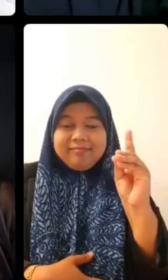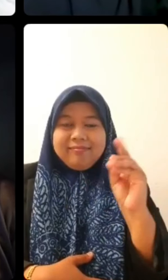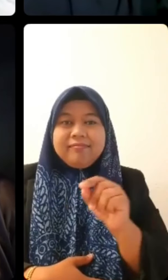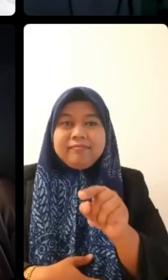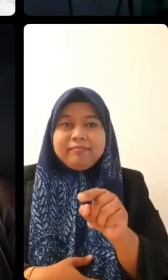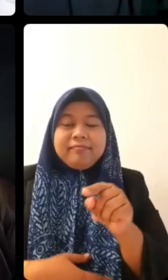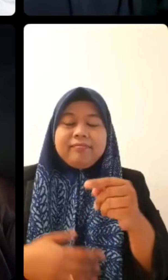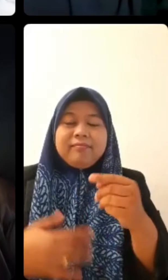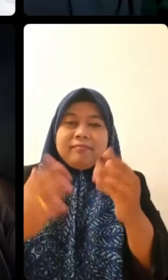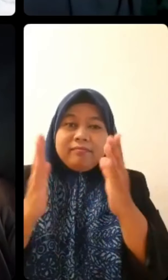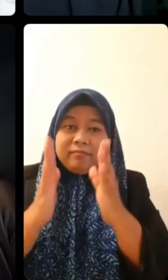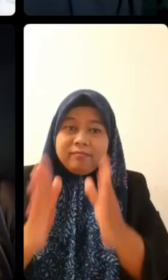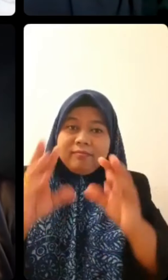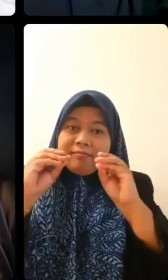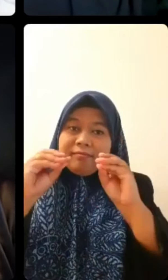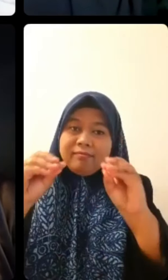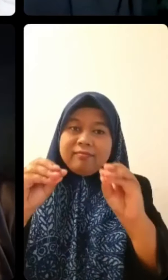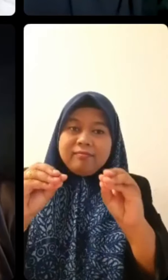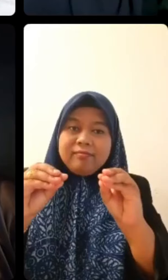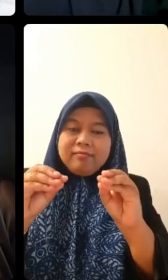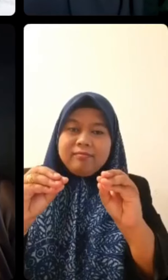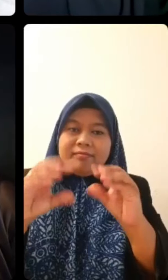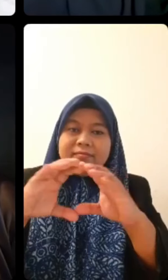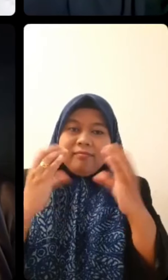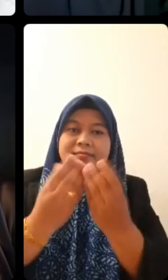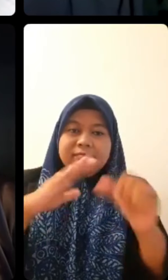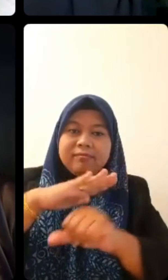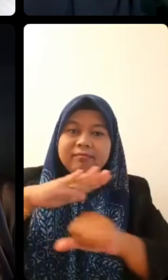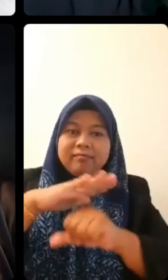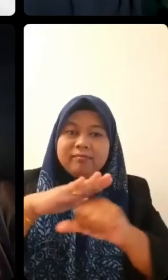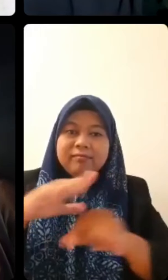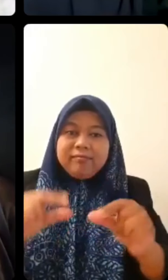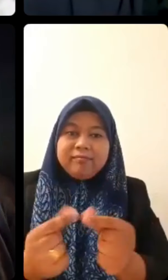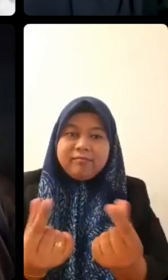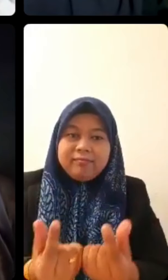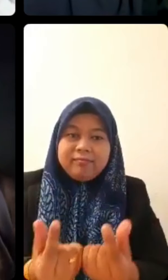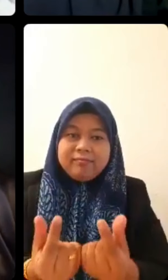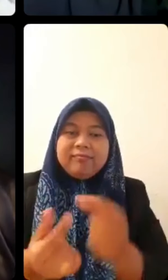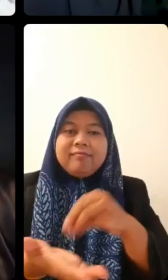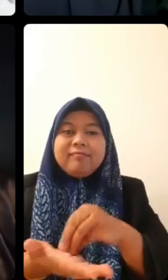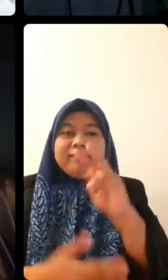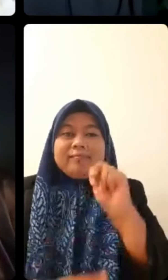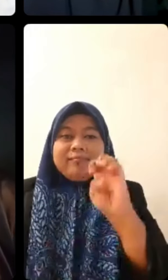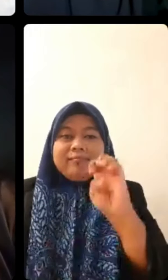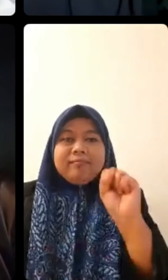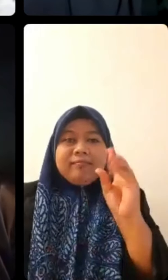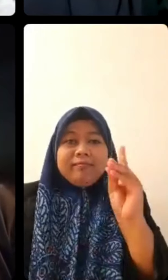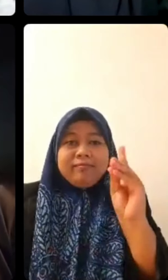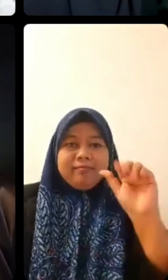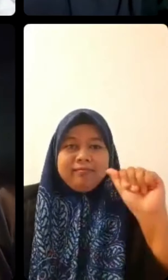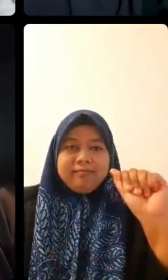pengajar kelas Asas Al-Quran di NESDA. Apa khabar Encik Zaid? Baiklah.